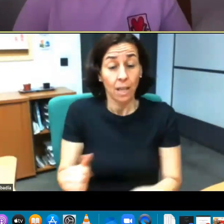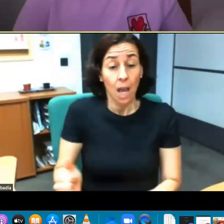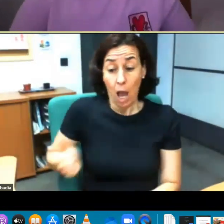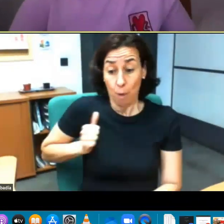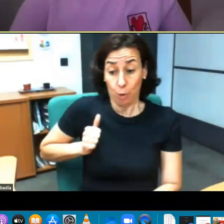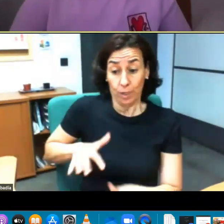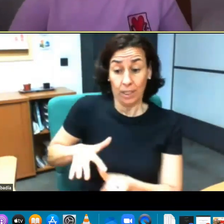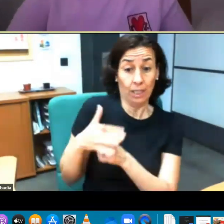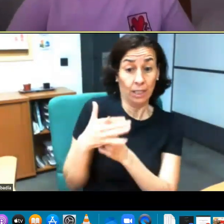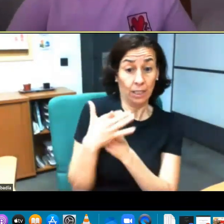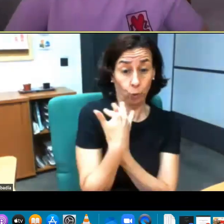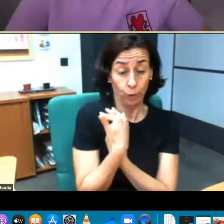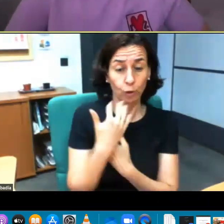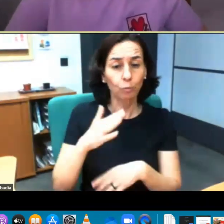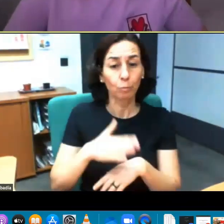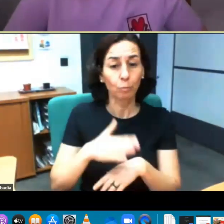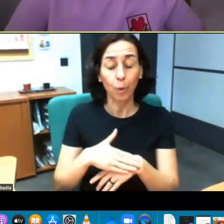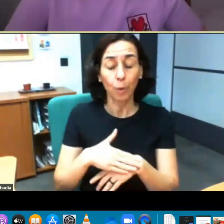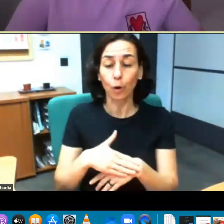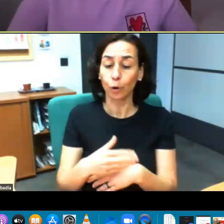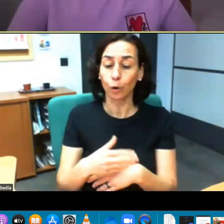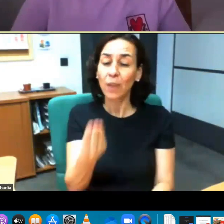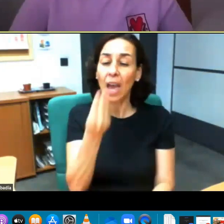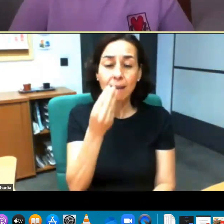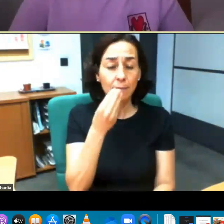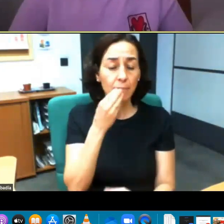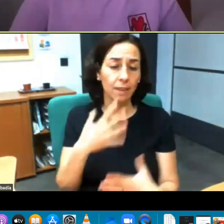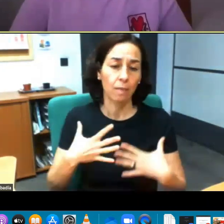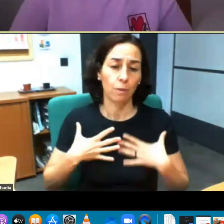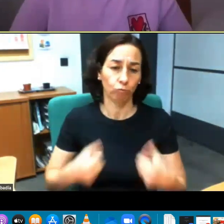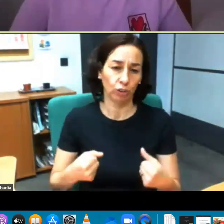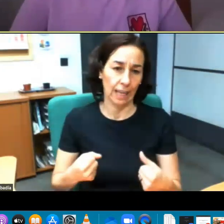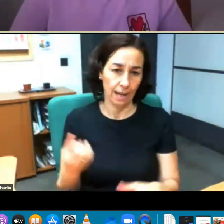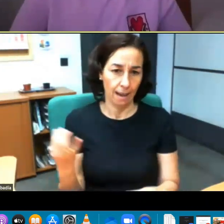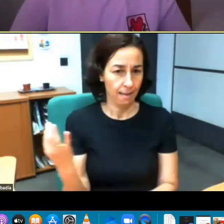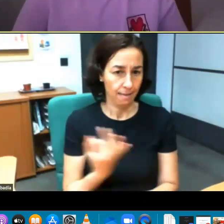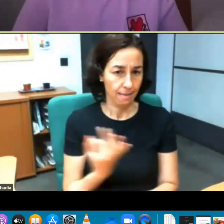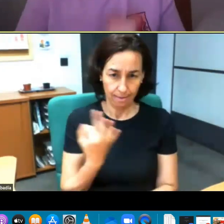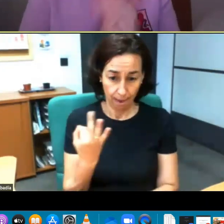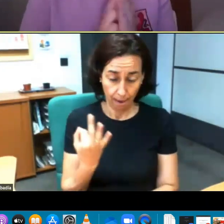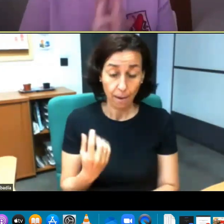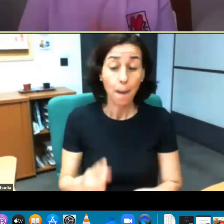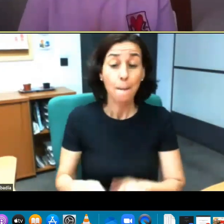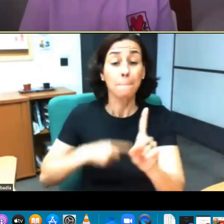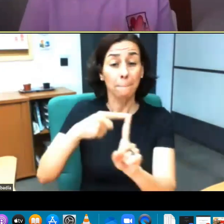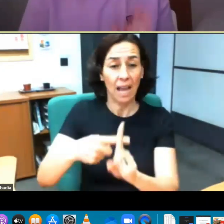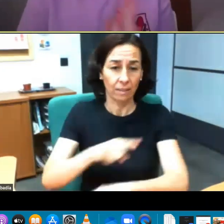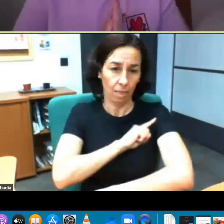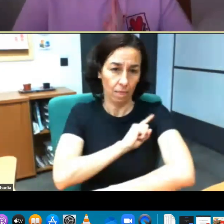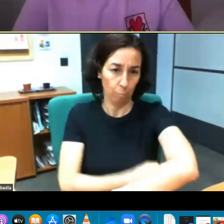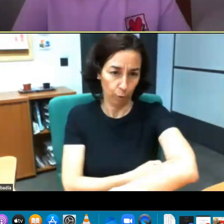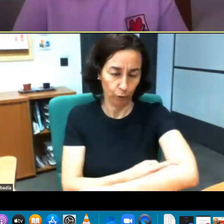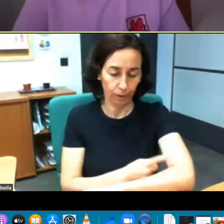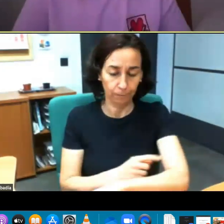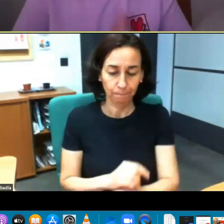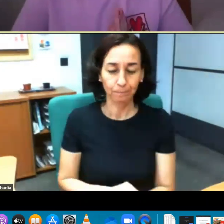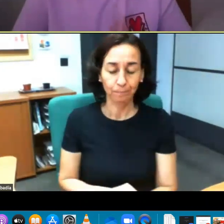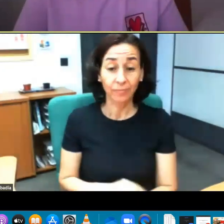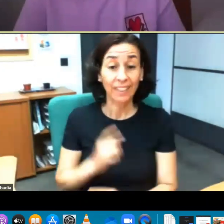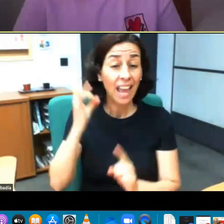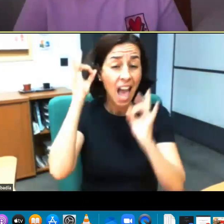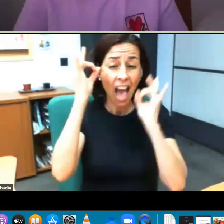importancia de llevar una dieta equilibrada y la importancia de hacer ejercicio físico. Como os digo, todas las actividades están